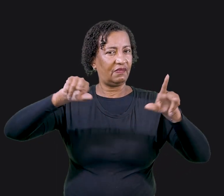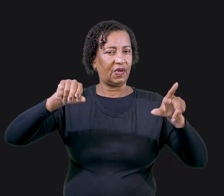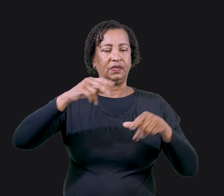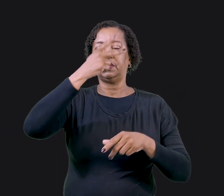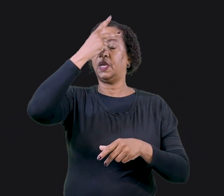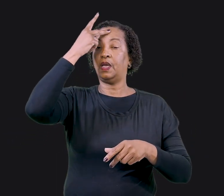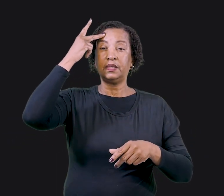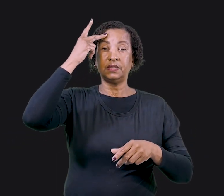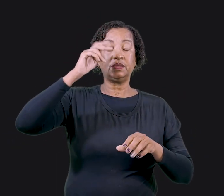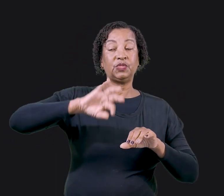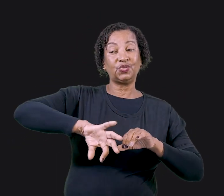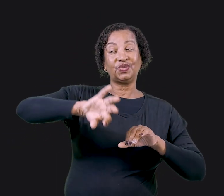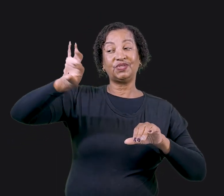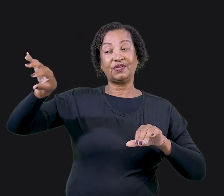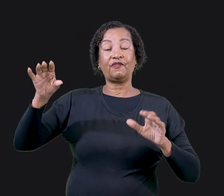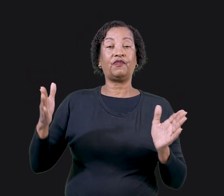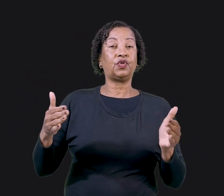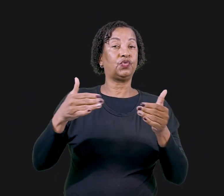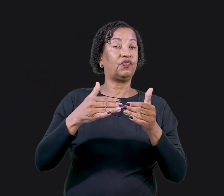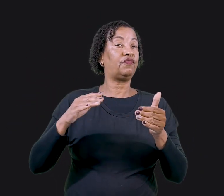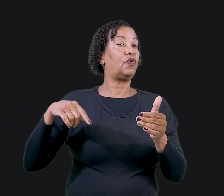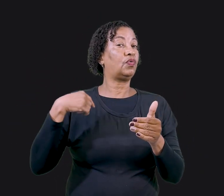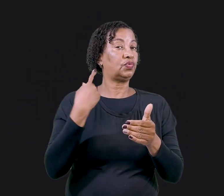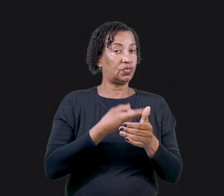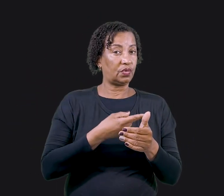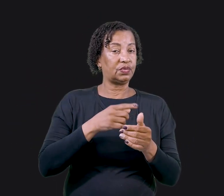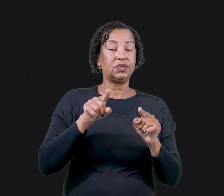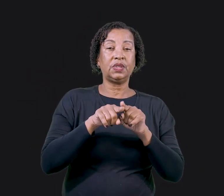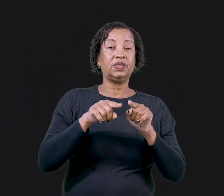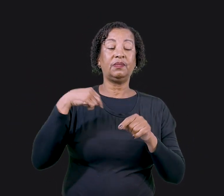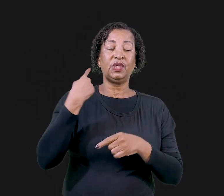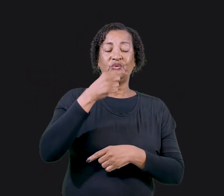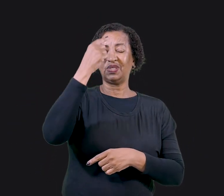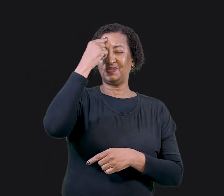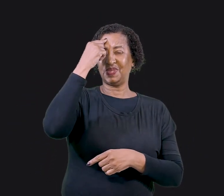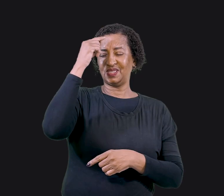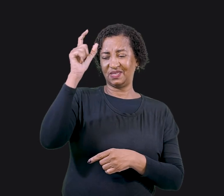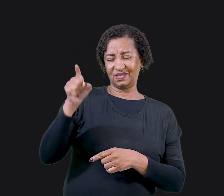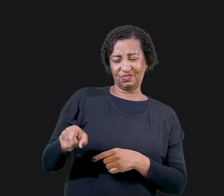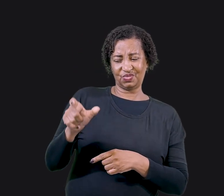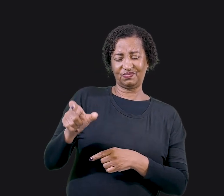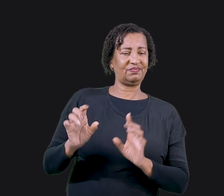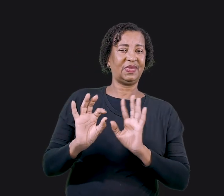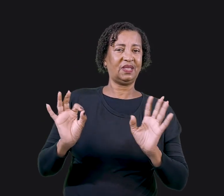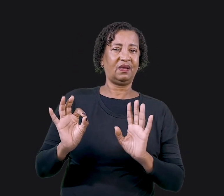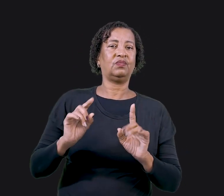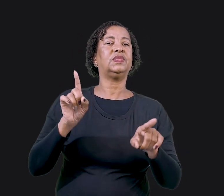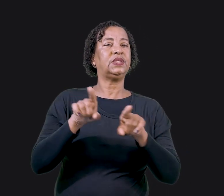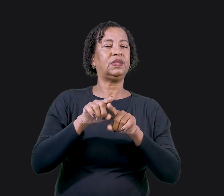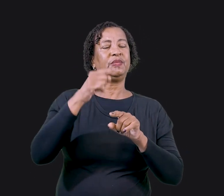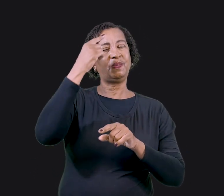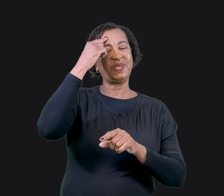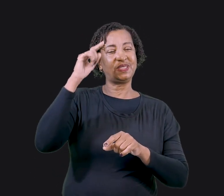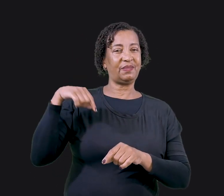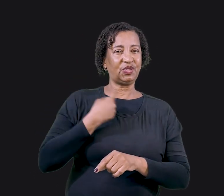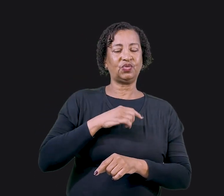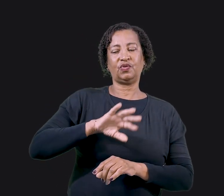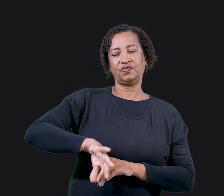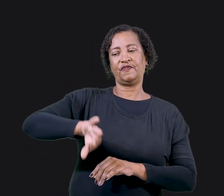estão fora do nosso foco e, muito frequentemente, nem pensamos nelas. Elas também estão fora dos nossos pensamentos. Naqueles dias, quando